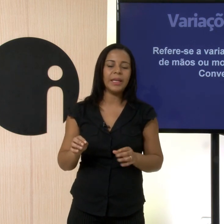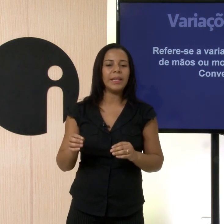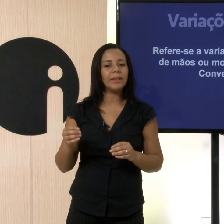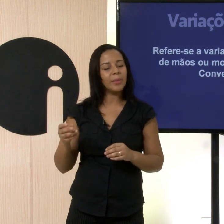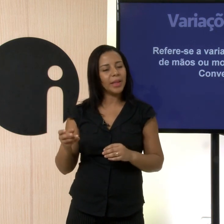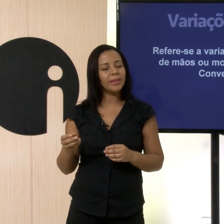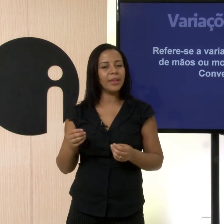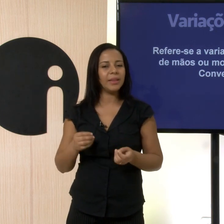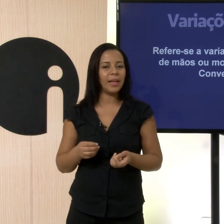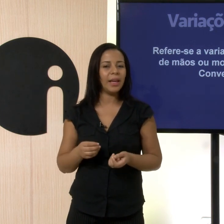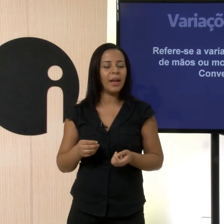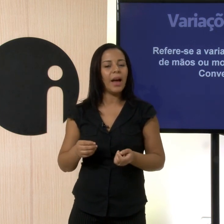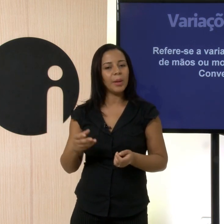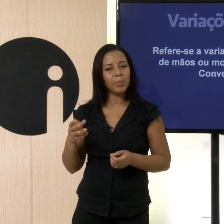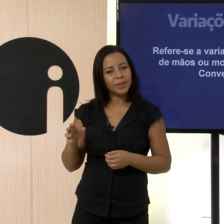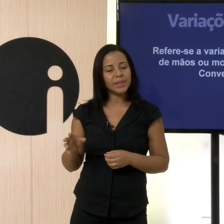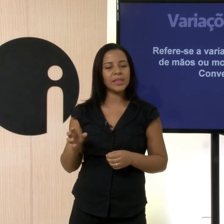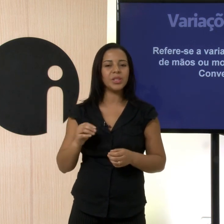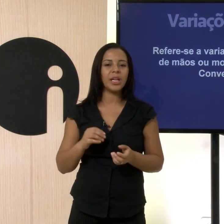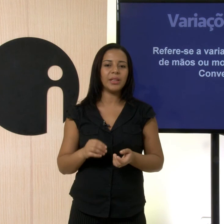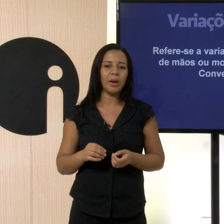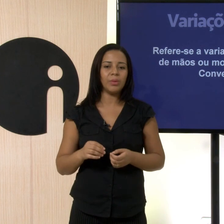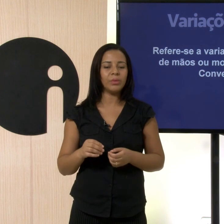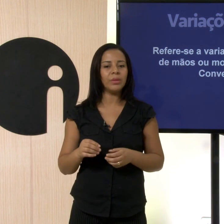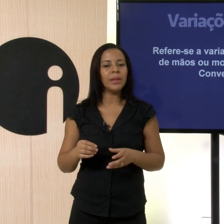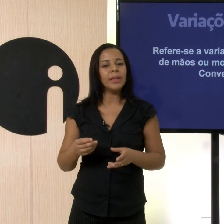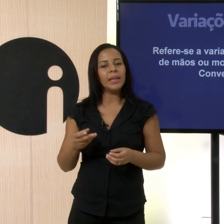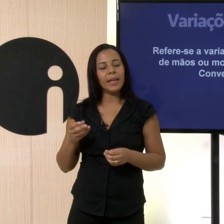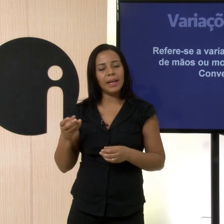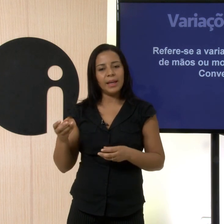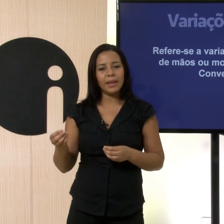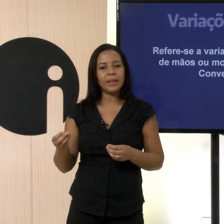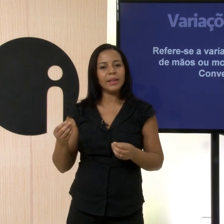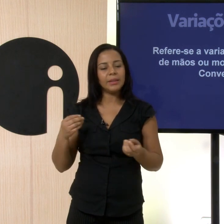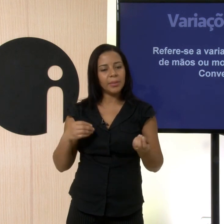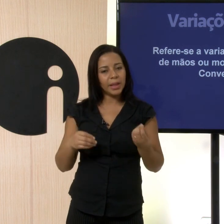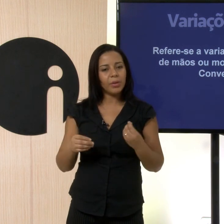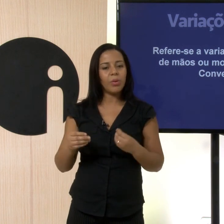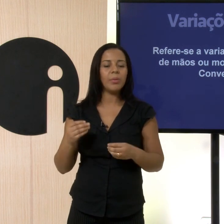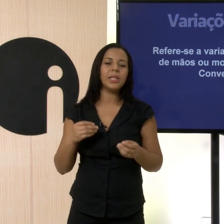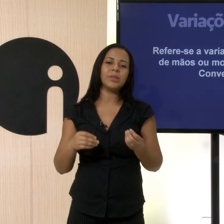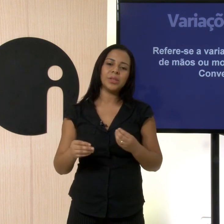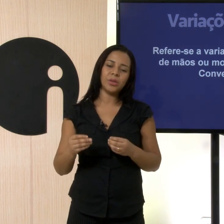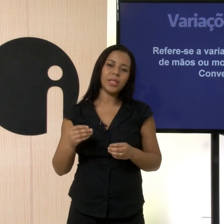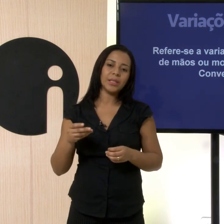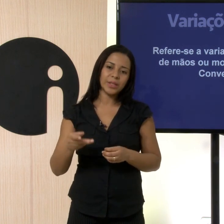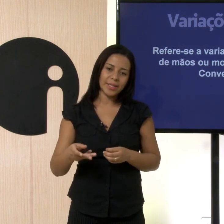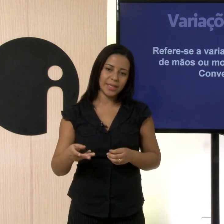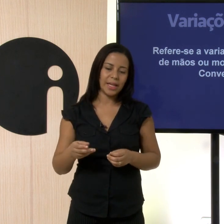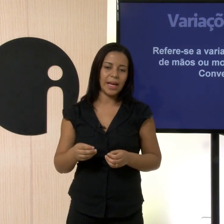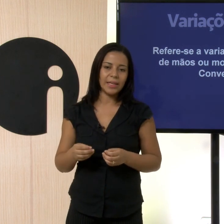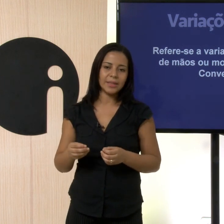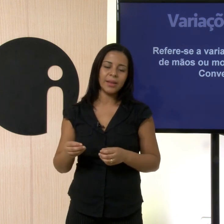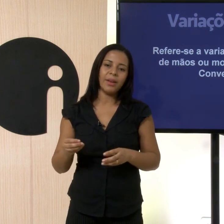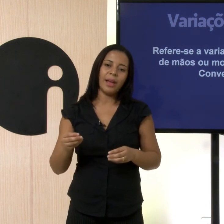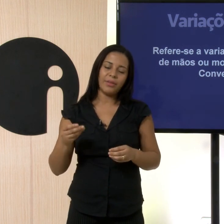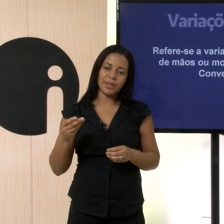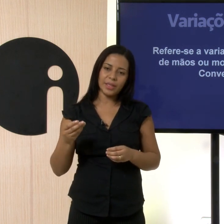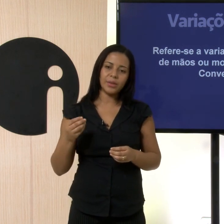e também entender a importância de cada um e também como ele auxiliou a língua de sinais, fazendo com